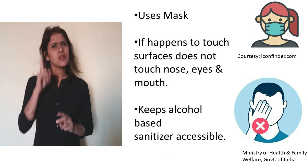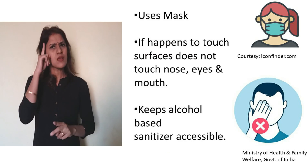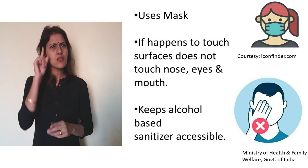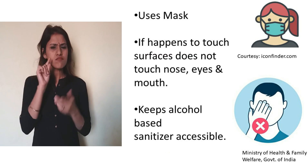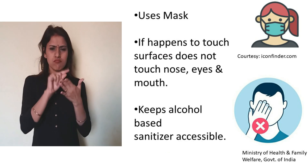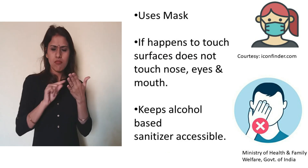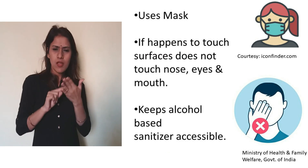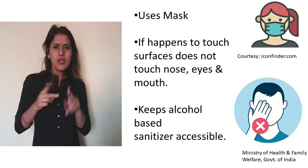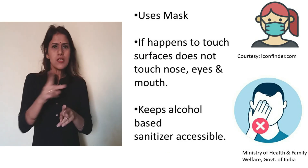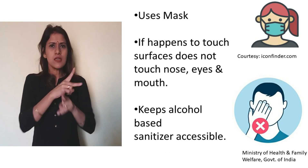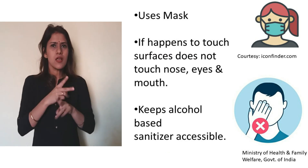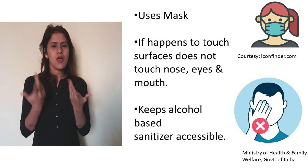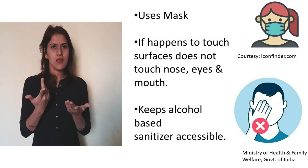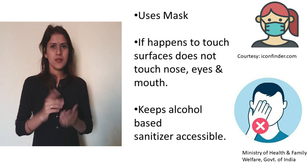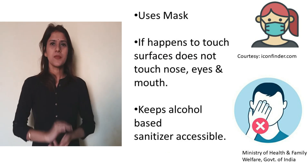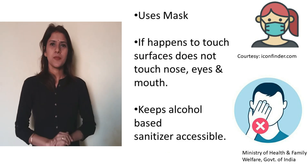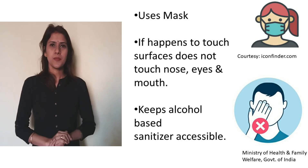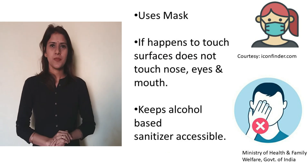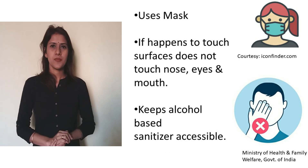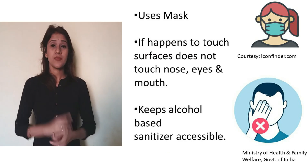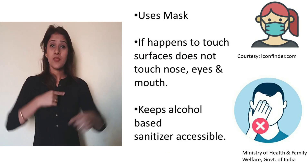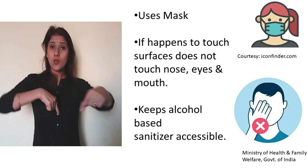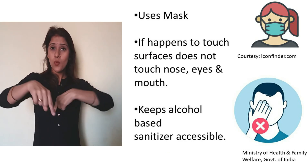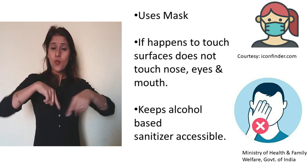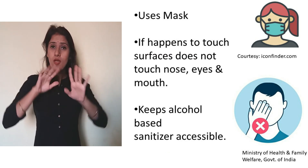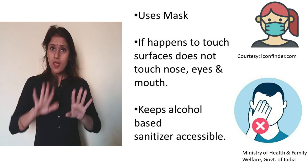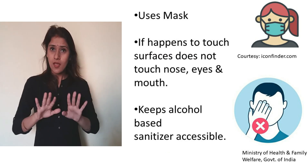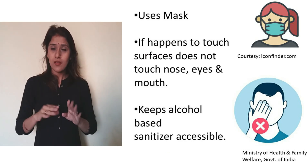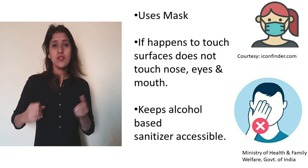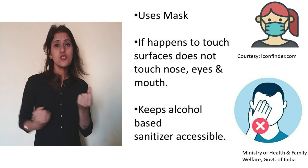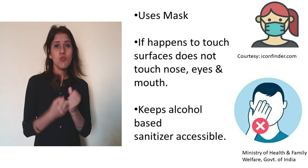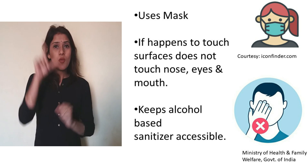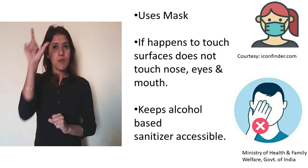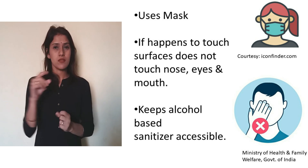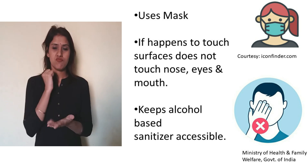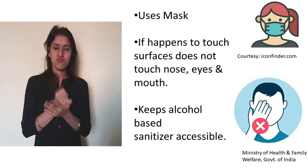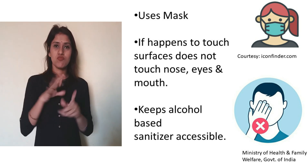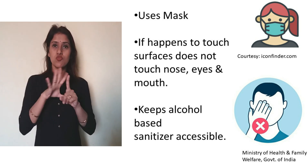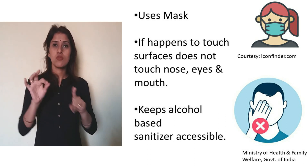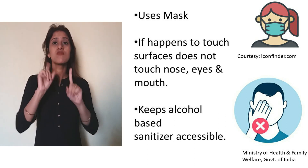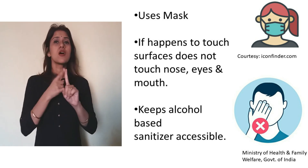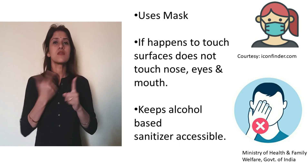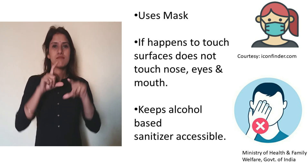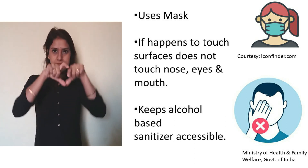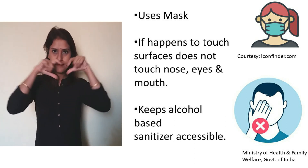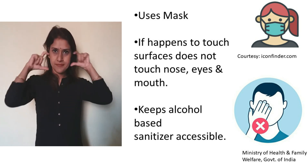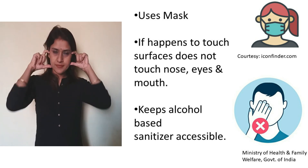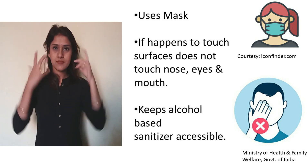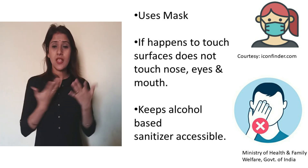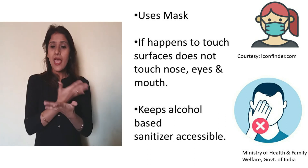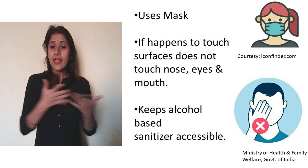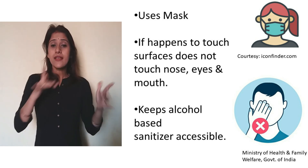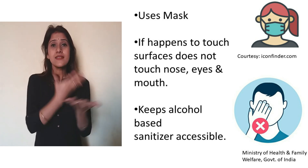सावधानियां बरतनी हैं? यात्रा के दौरान सहयोगी कार्यकर्ता मास्क अवश्य पहने। यदि किसी